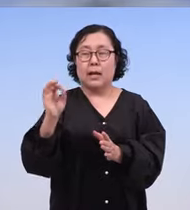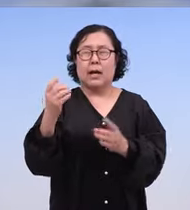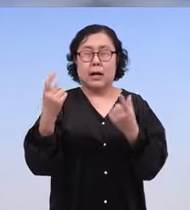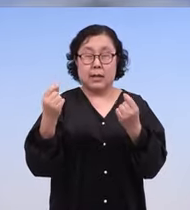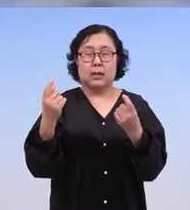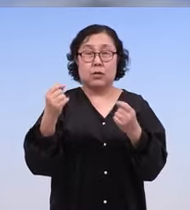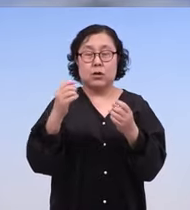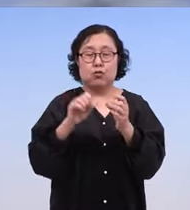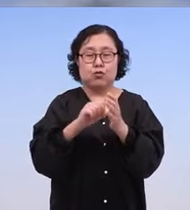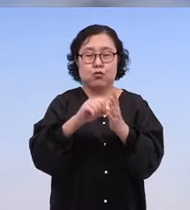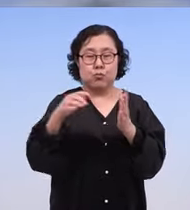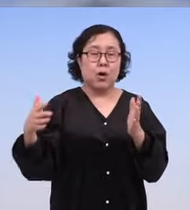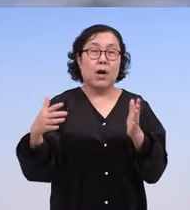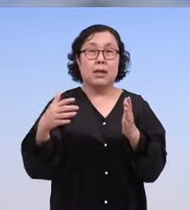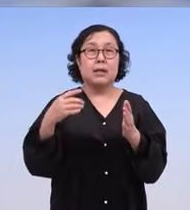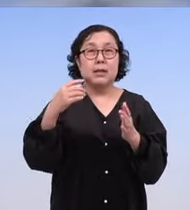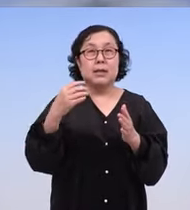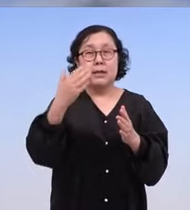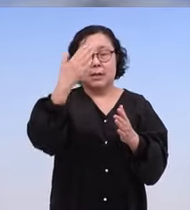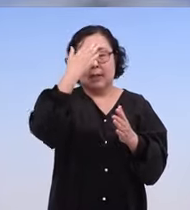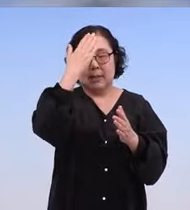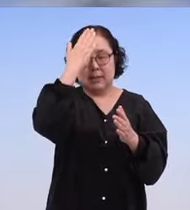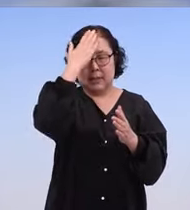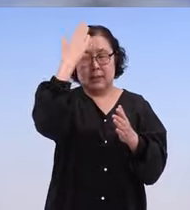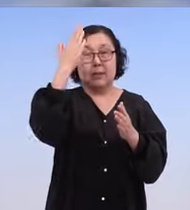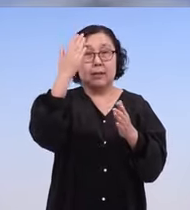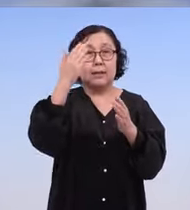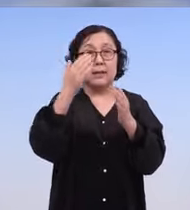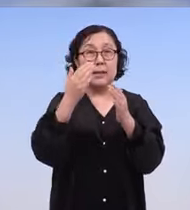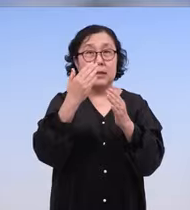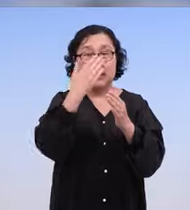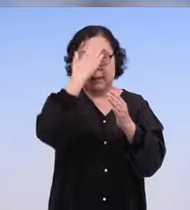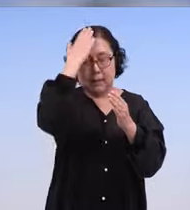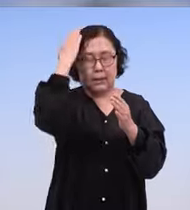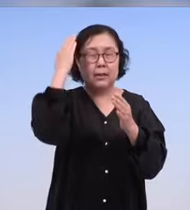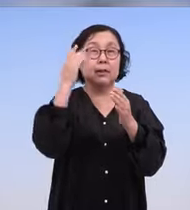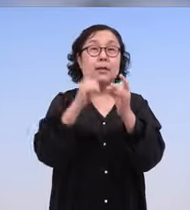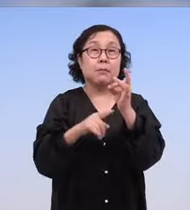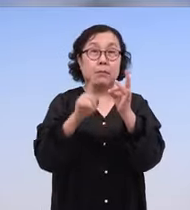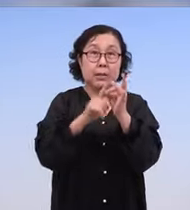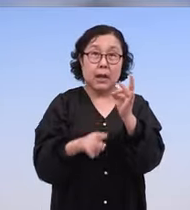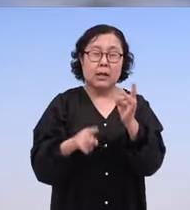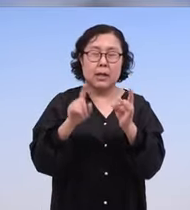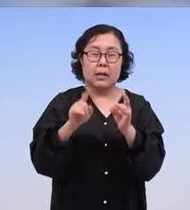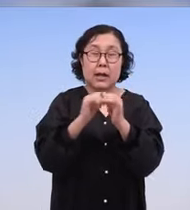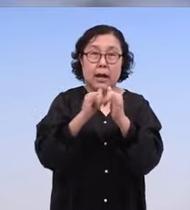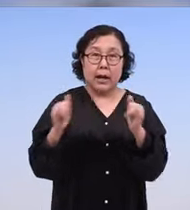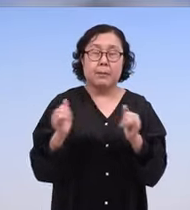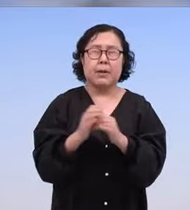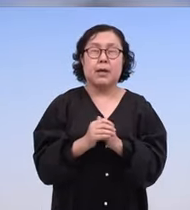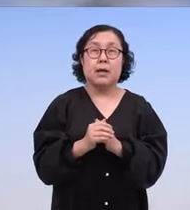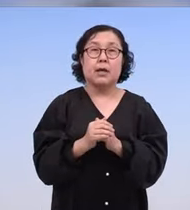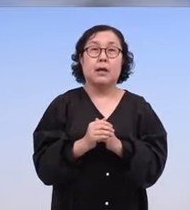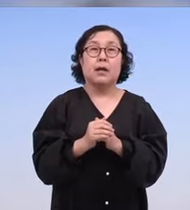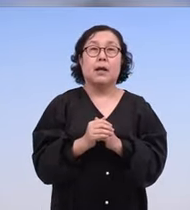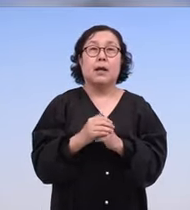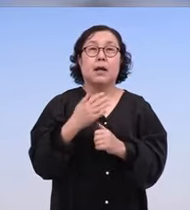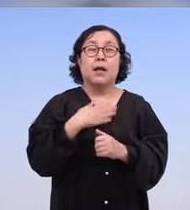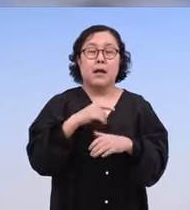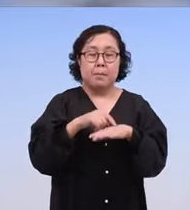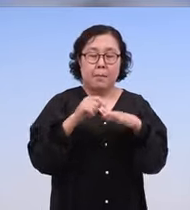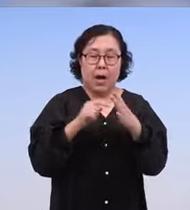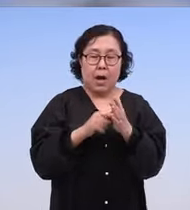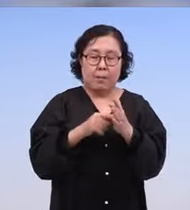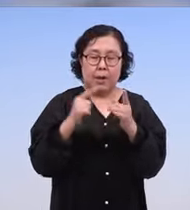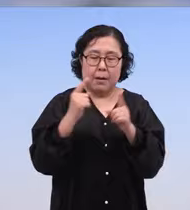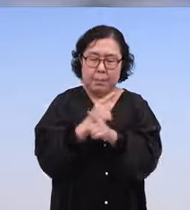일도 하시고 그런 분인 것 같아요. 그런데 여러분, 이렇게 불교계에서 명성이 있는 이분이 내용을 가만히 보니까